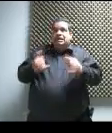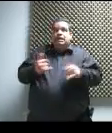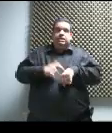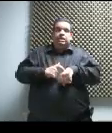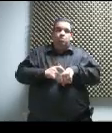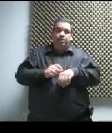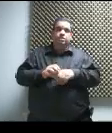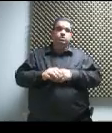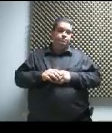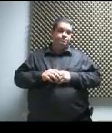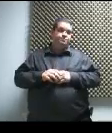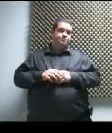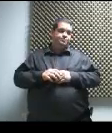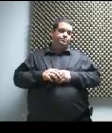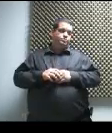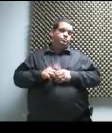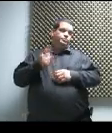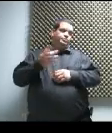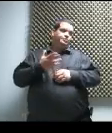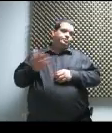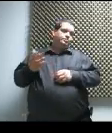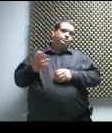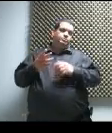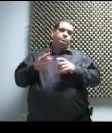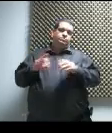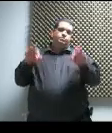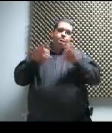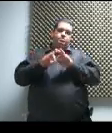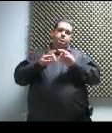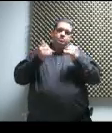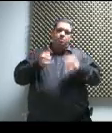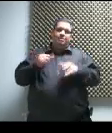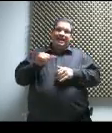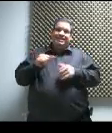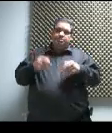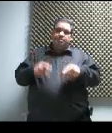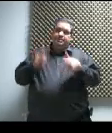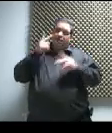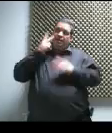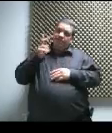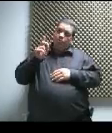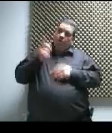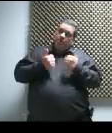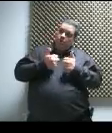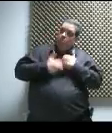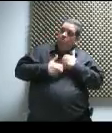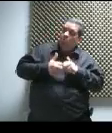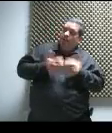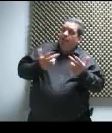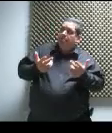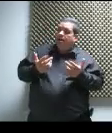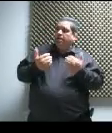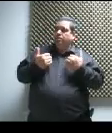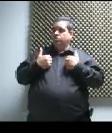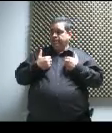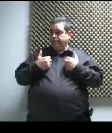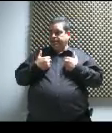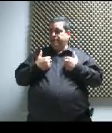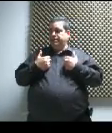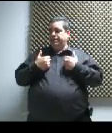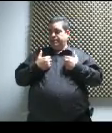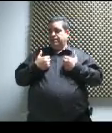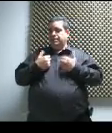este momento. Y una cosa importante sobre los simulacros es que te permite a ti ver cuáles son los problemas que tú tienes y